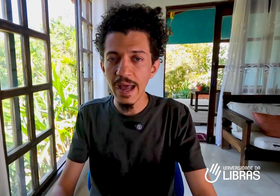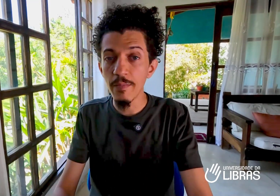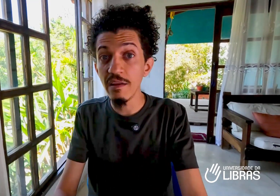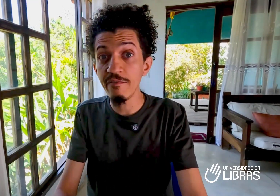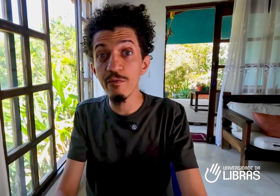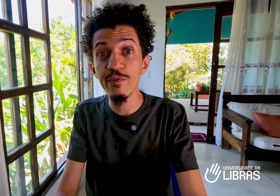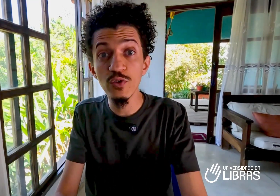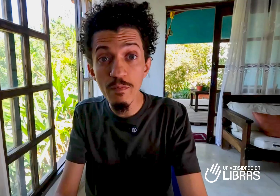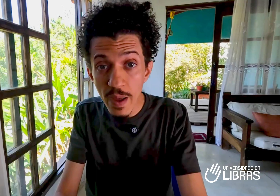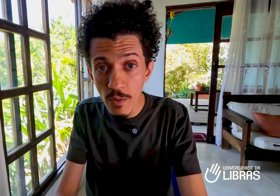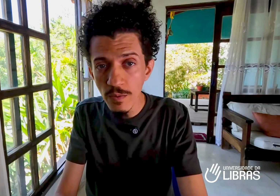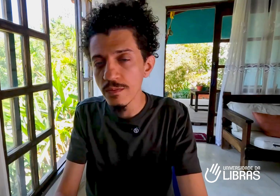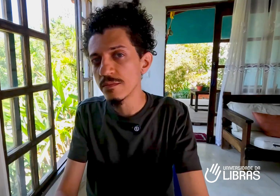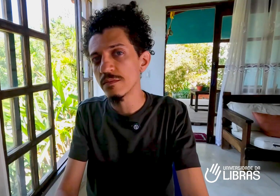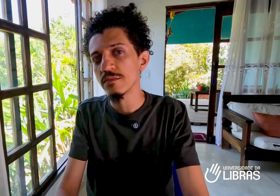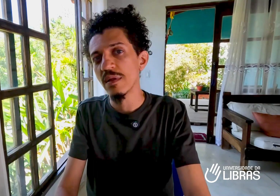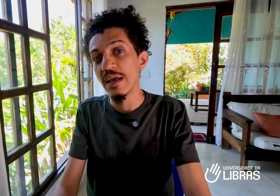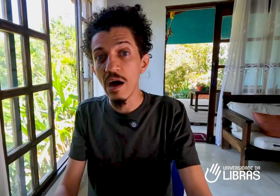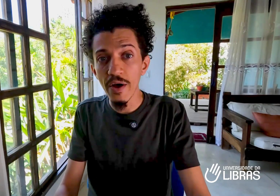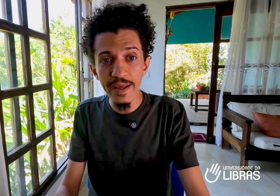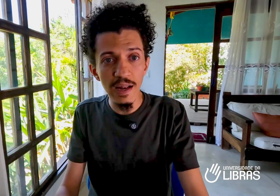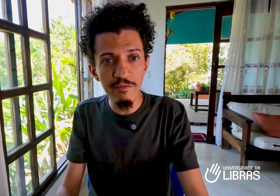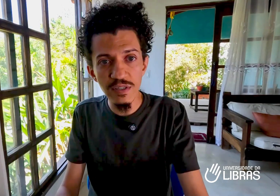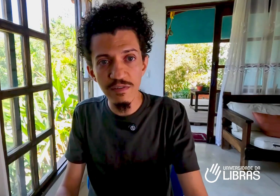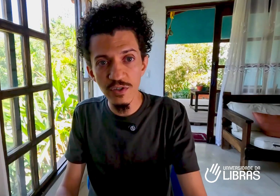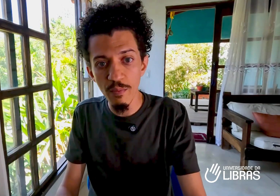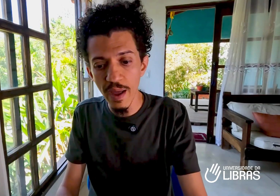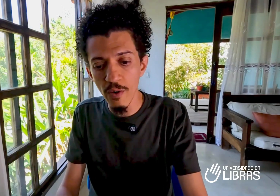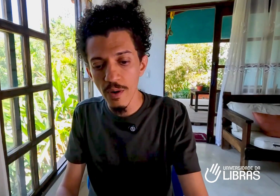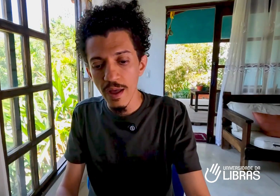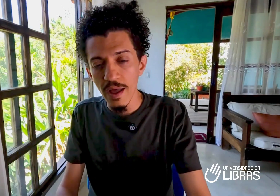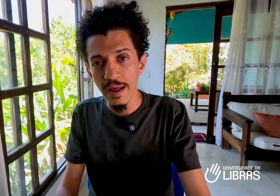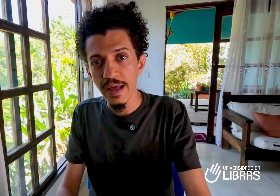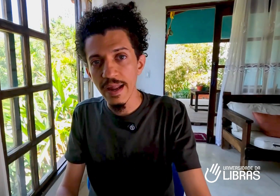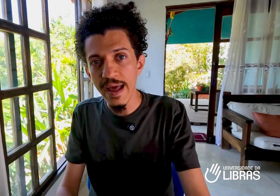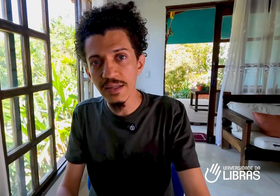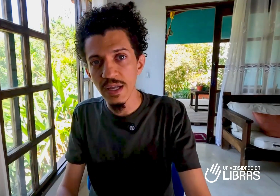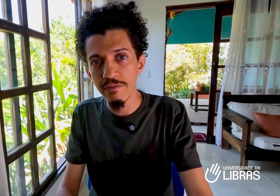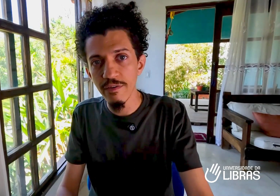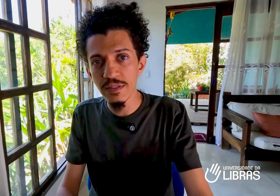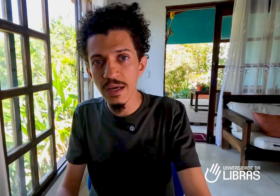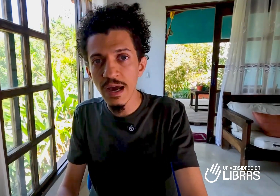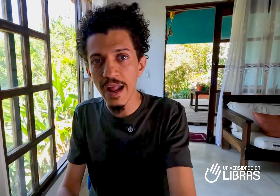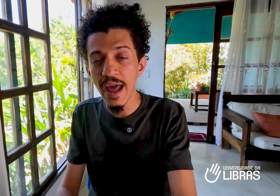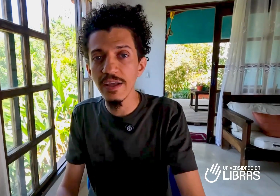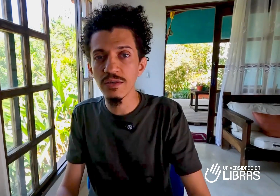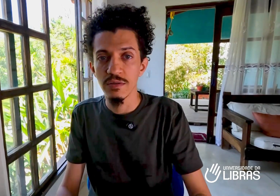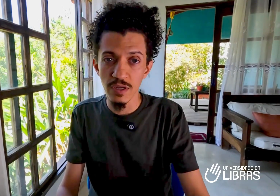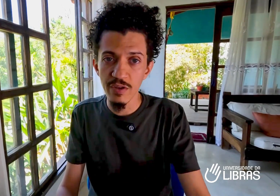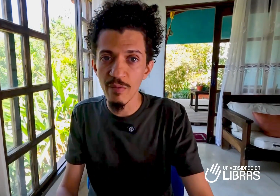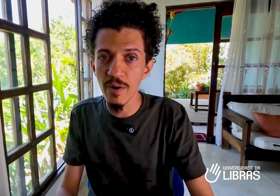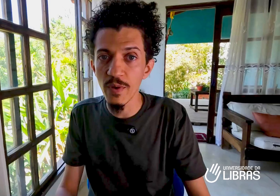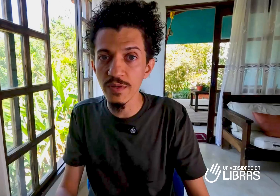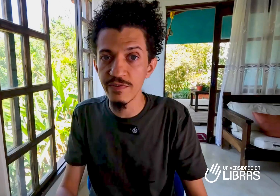ele viu um vídeo meu. E na hora que ele viu esse vídeo meu na internet, ele falou assim, cara, é isso aqui é uma proposta